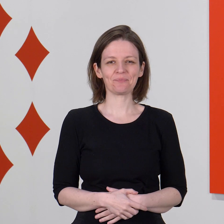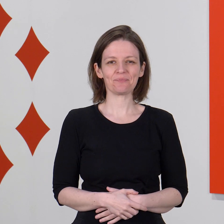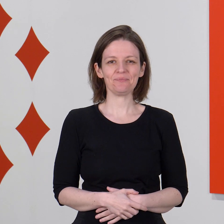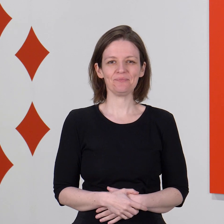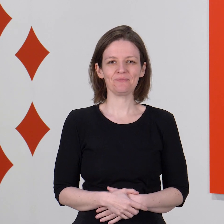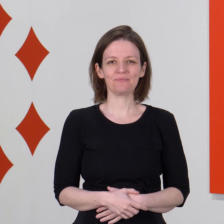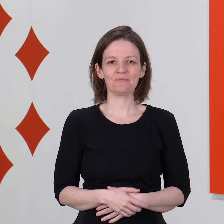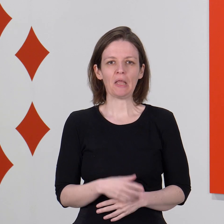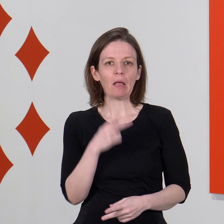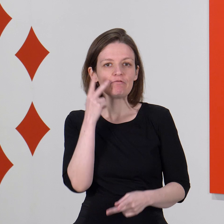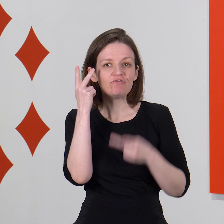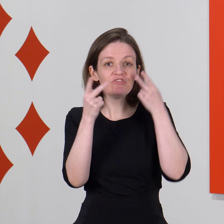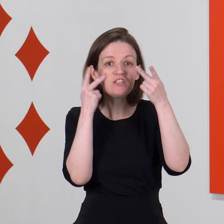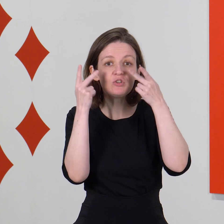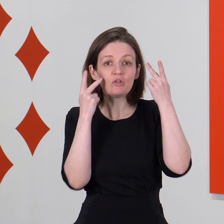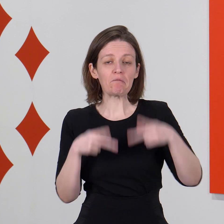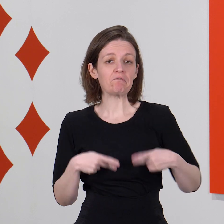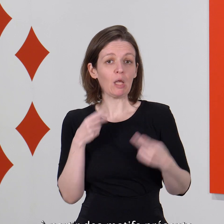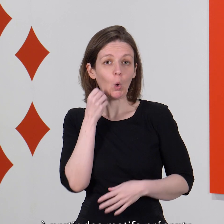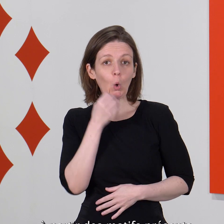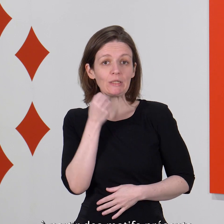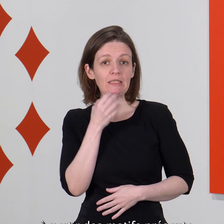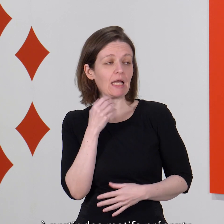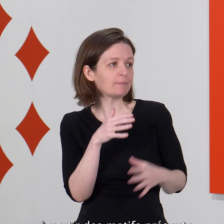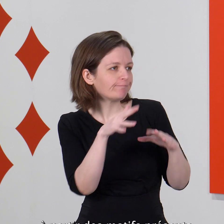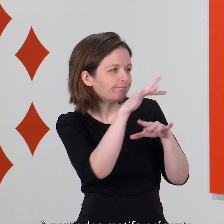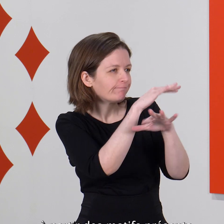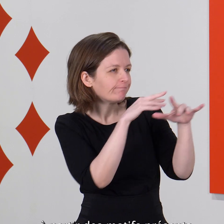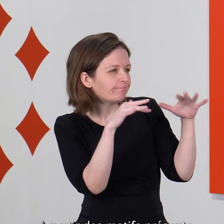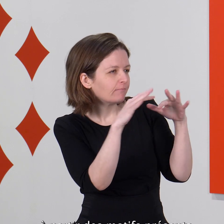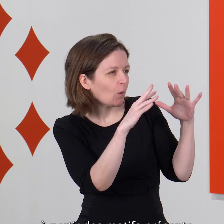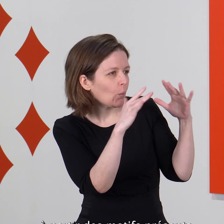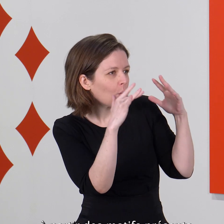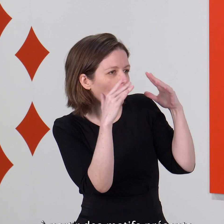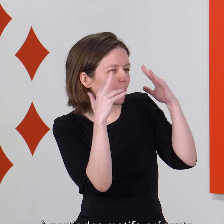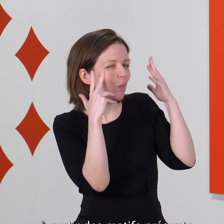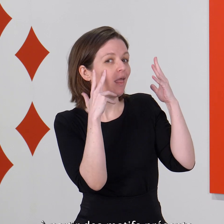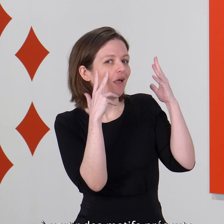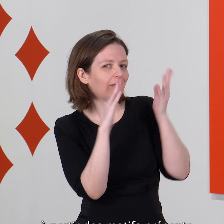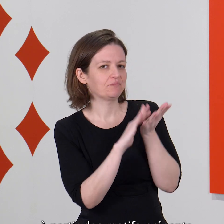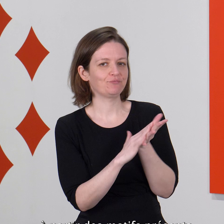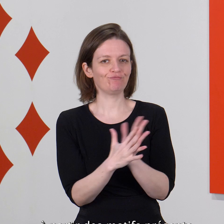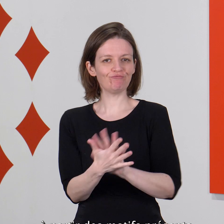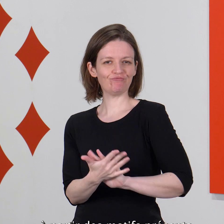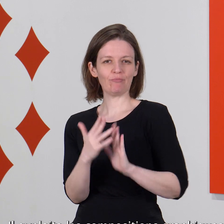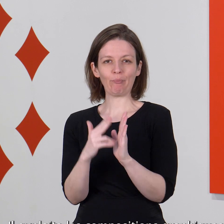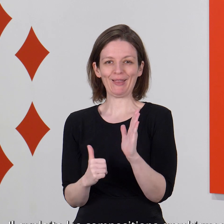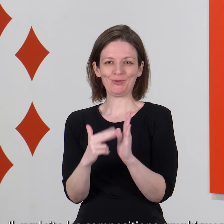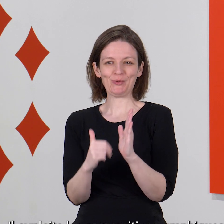Francis Bautvin réalise ses peintures à partir des motifs présents dans notre univers visuel quotidien. Il